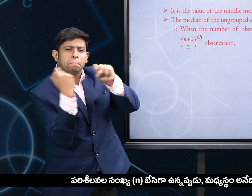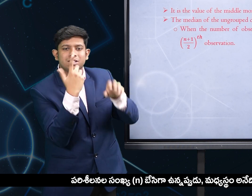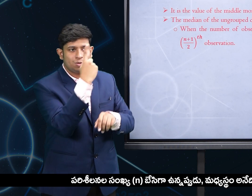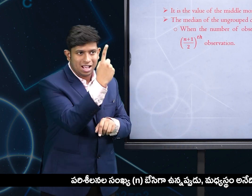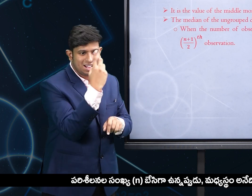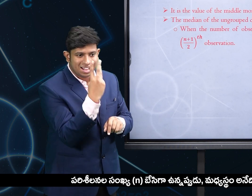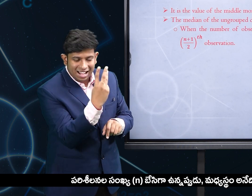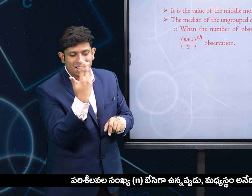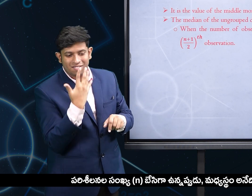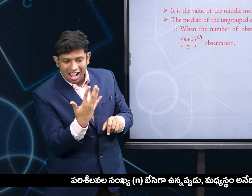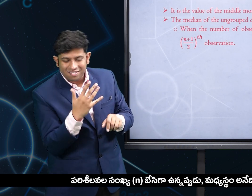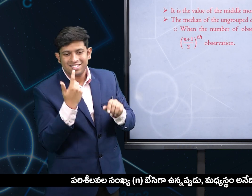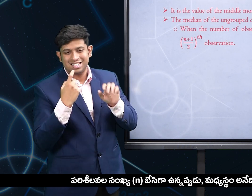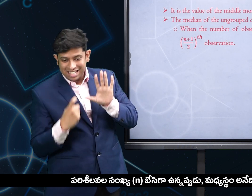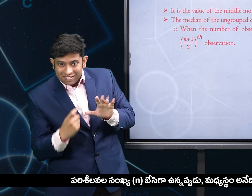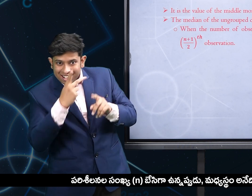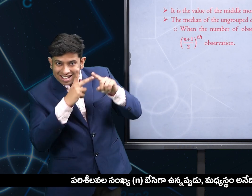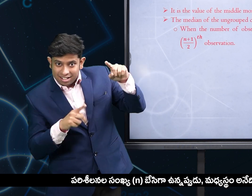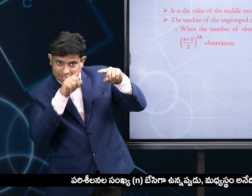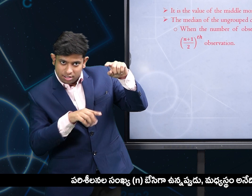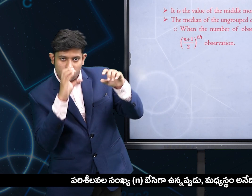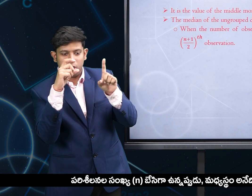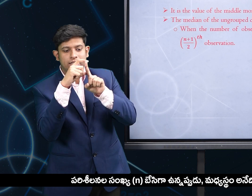n+1 రెండవ పరిశీలన యొక్క విలువ.